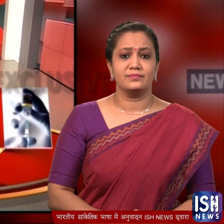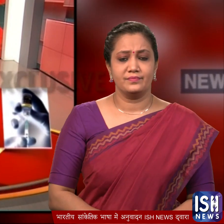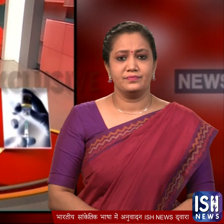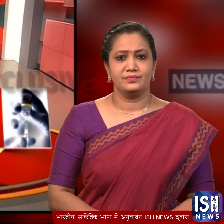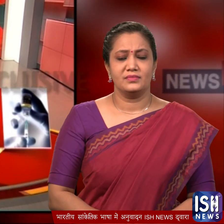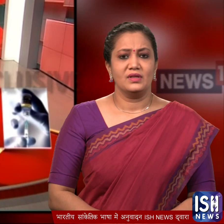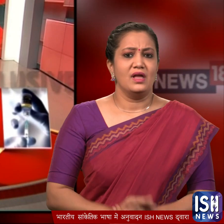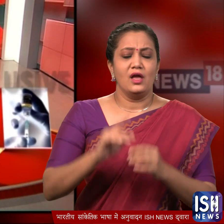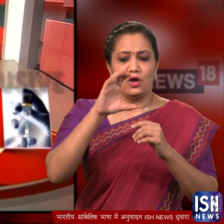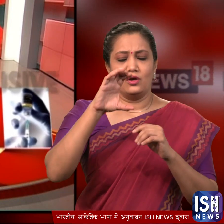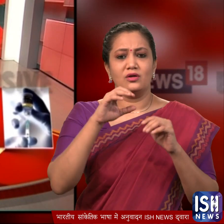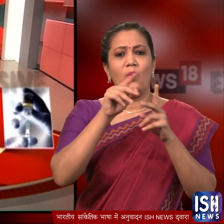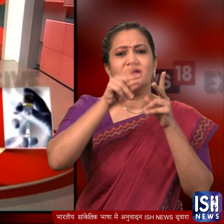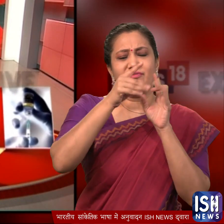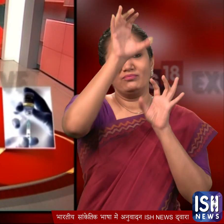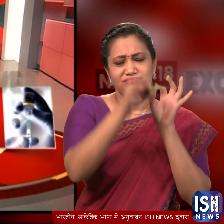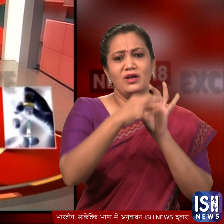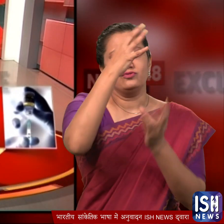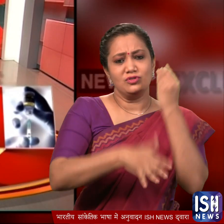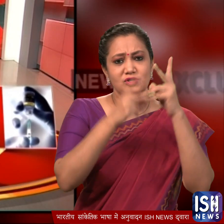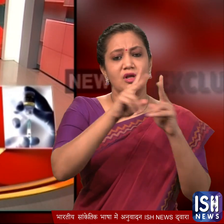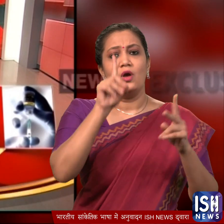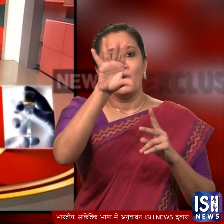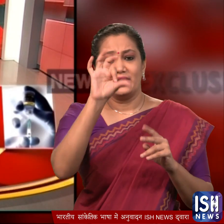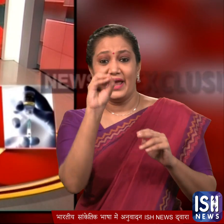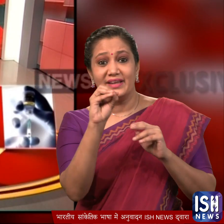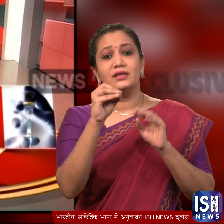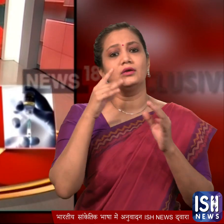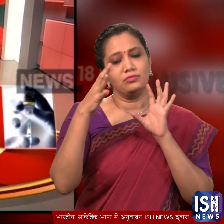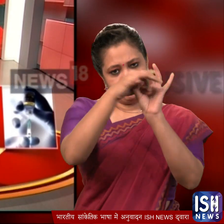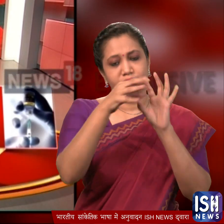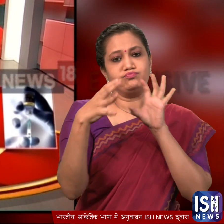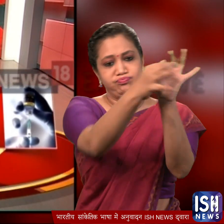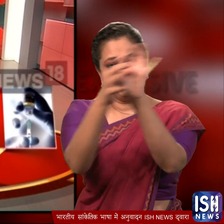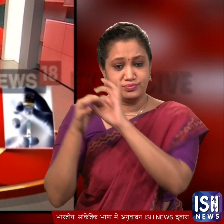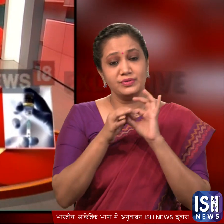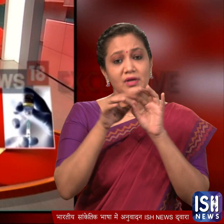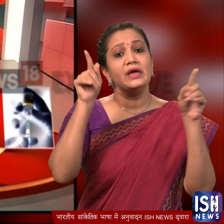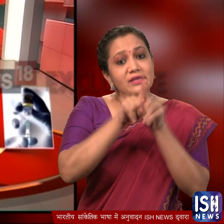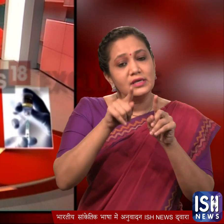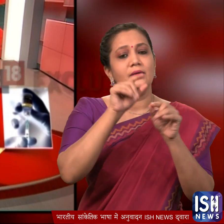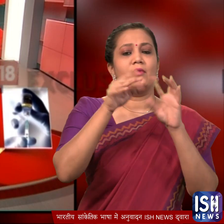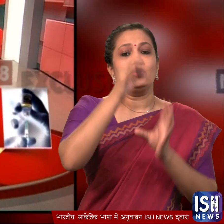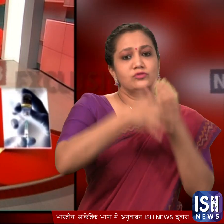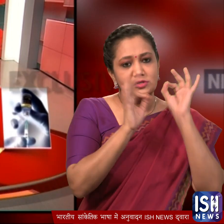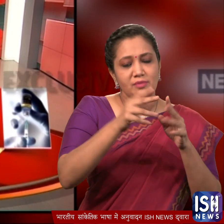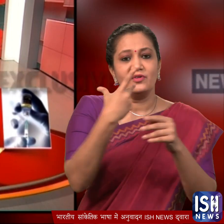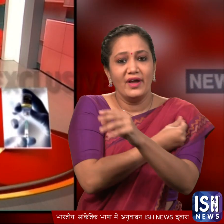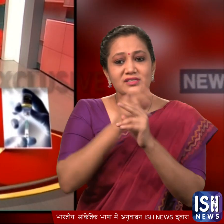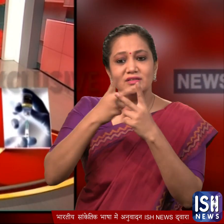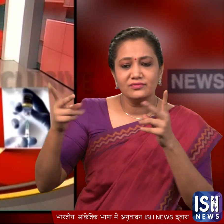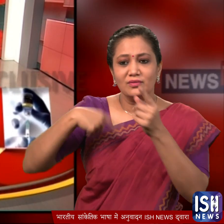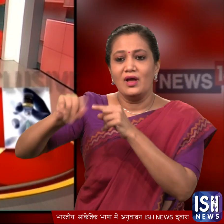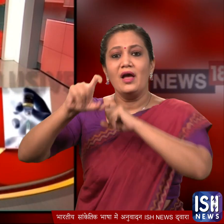ने बताया कि कोवैक्स नाम के संगठन से दुनिया के 190 देश जुड़े हैं, जिनमें भारत भी शामिल है। इसी संगठन की तरफ से वैक्सीन बनाने